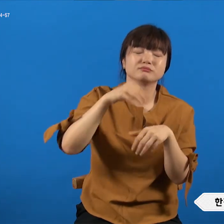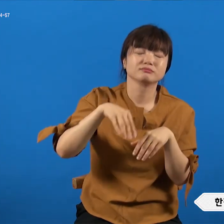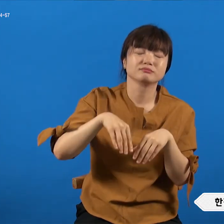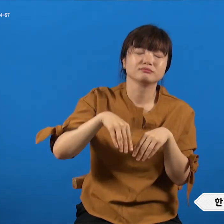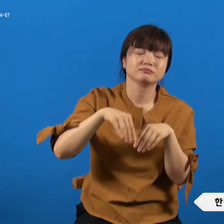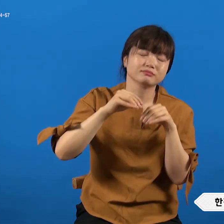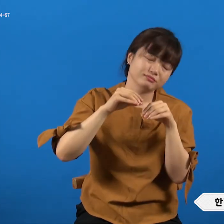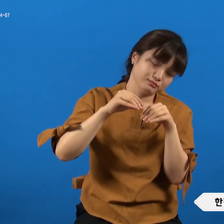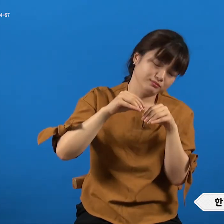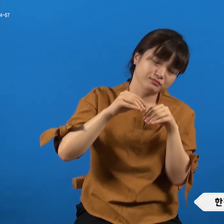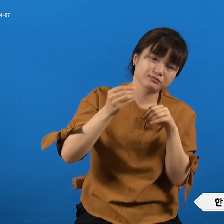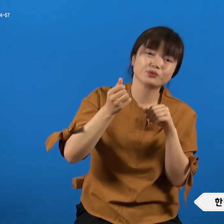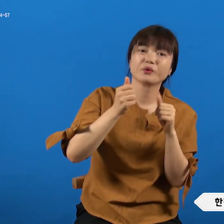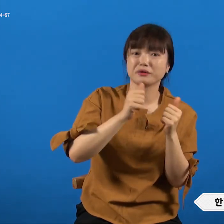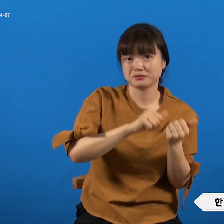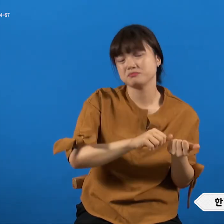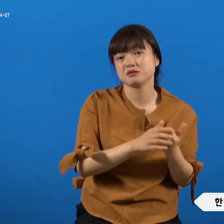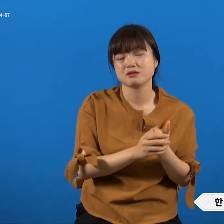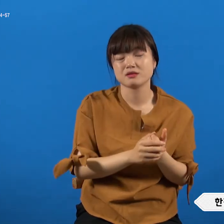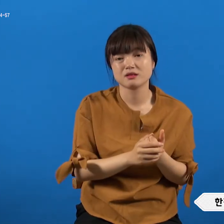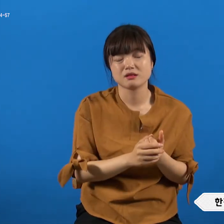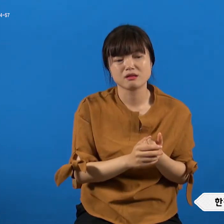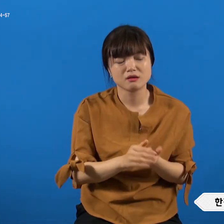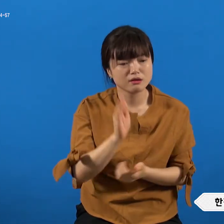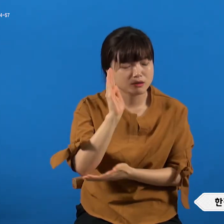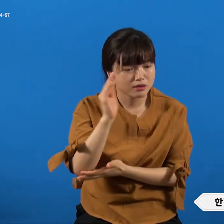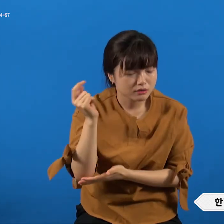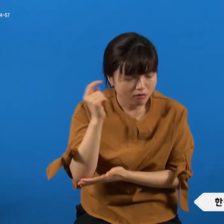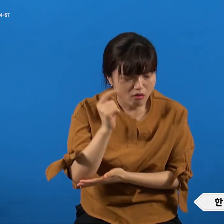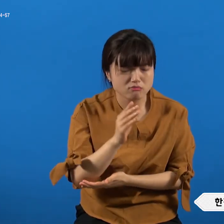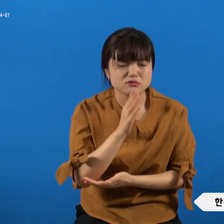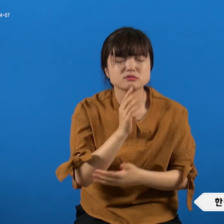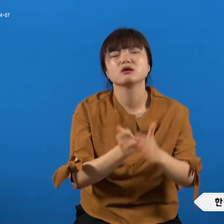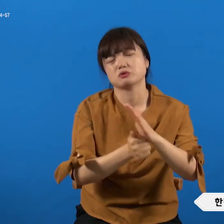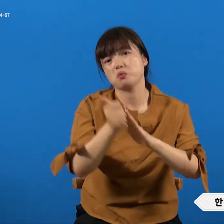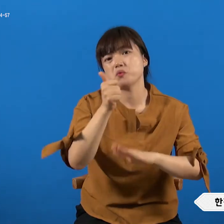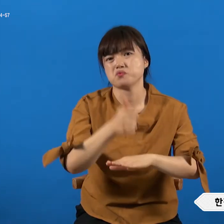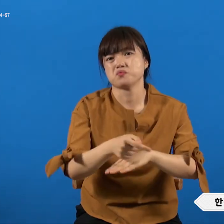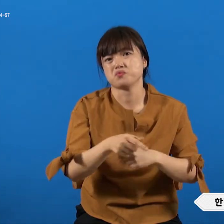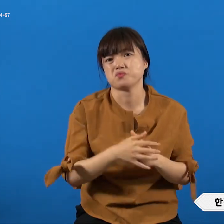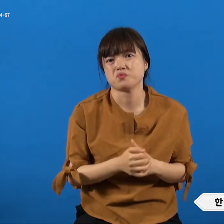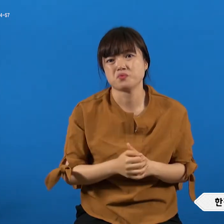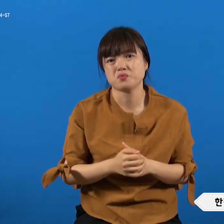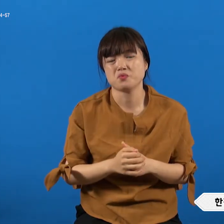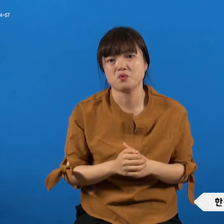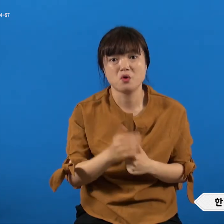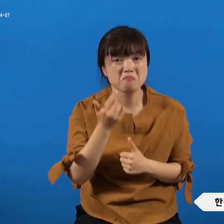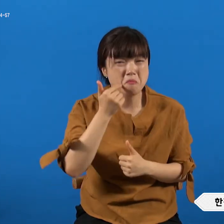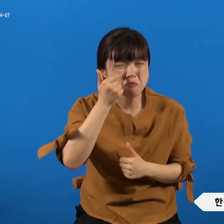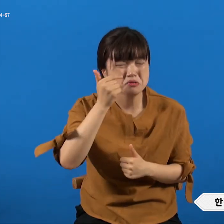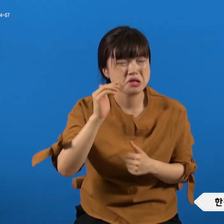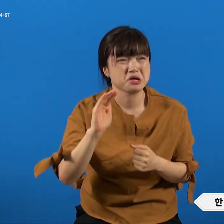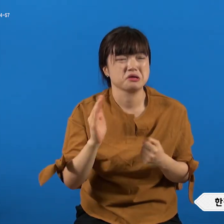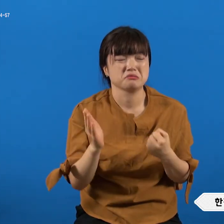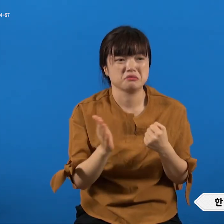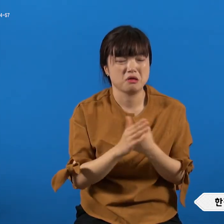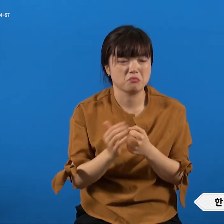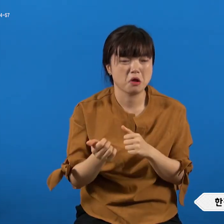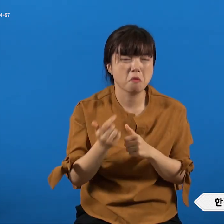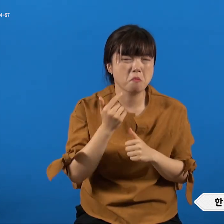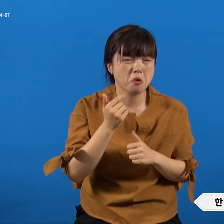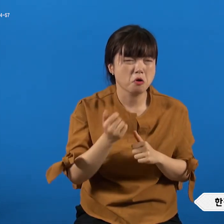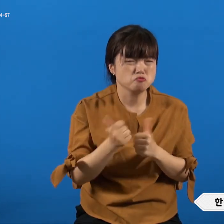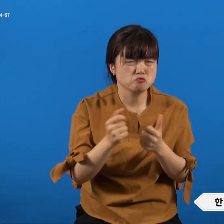거두셨습니다. 저는 그것이 진정한 성공이라고 생각합니다. 목사라고 죽음 앞에서